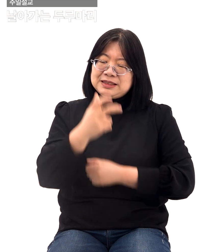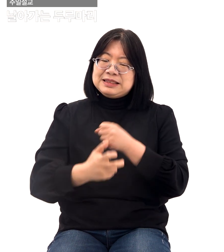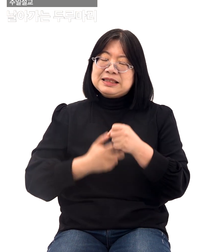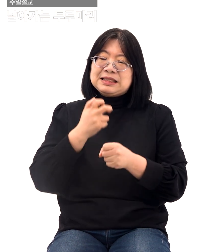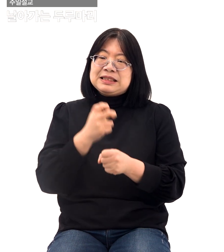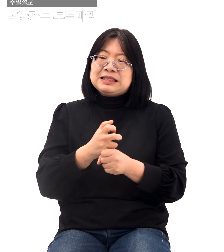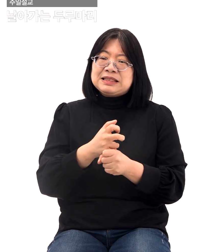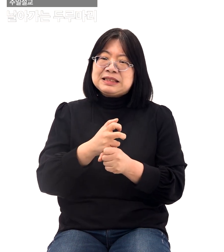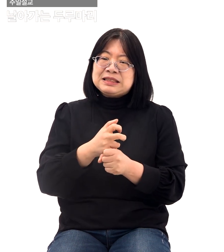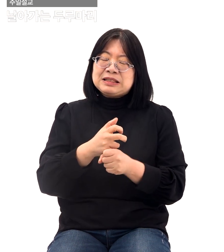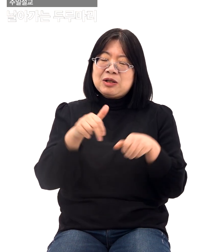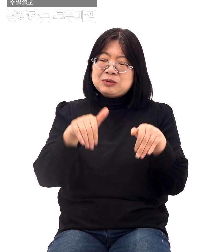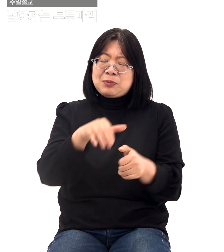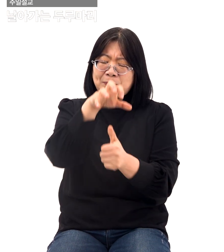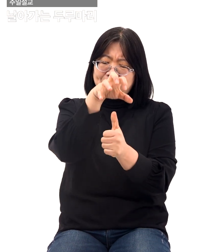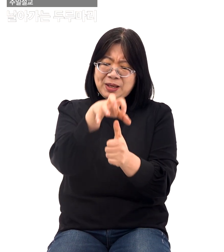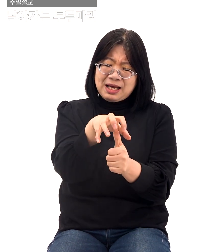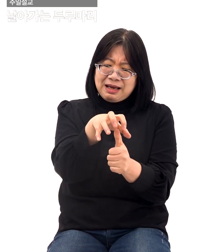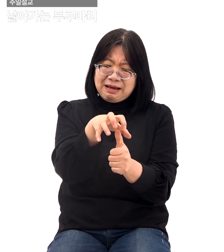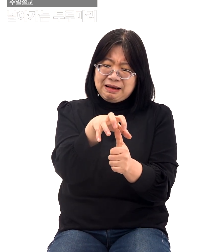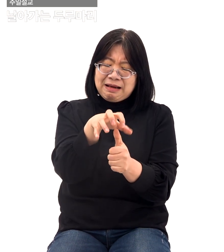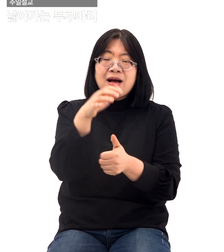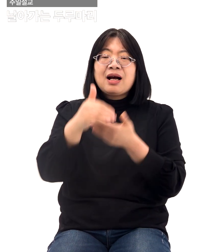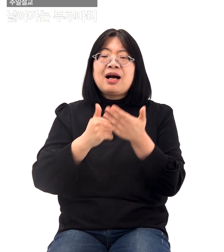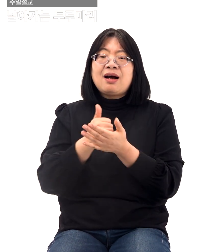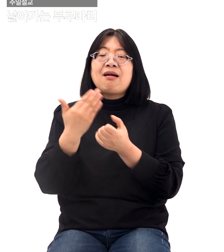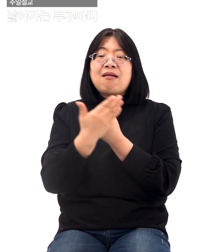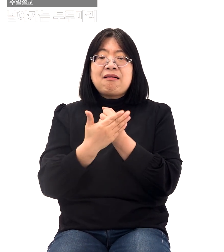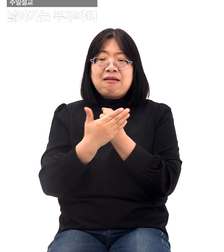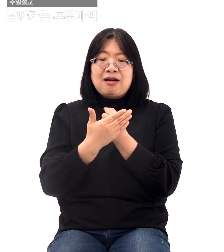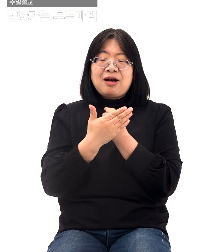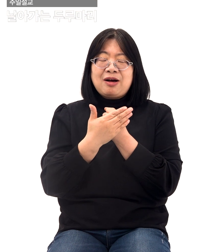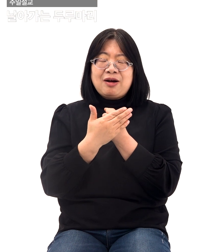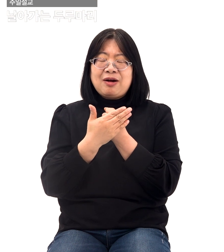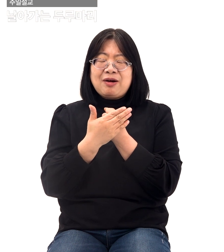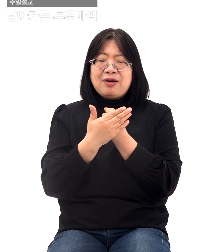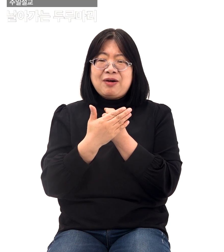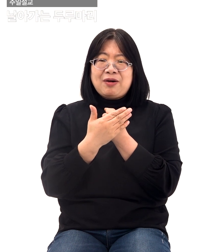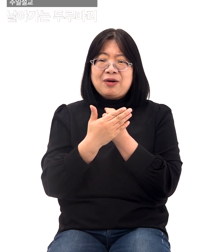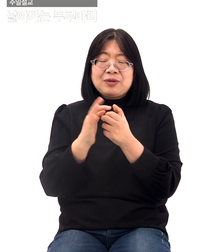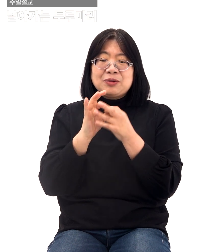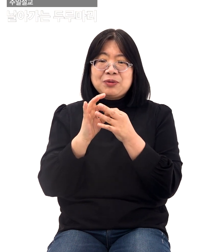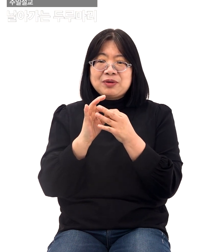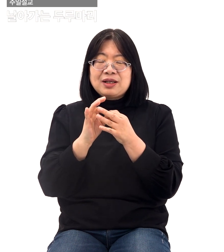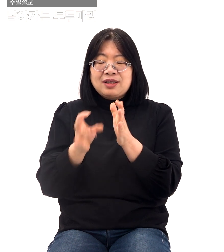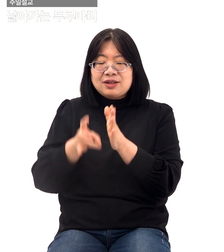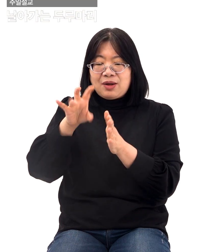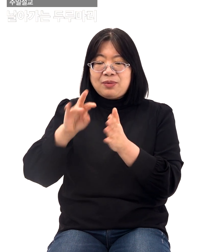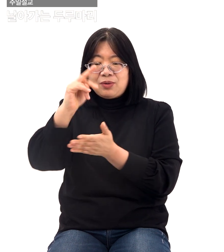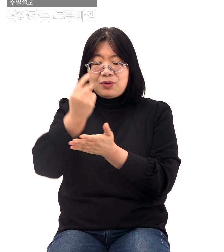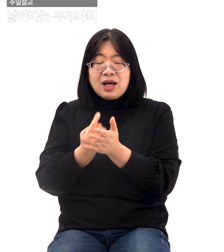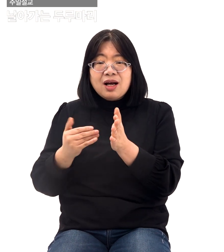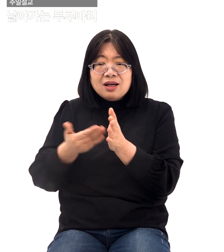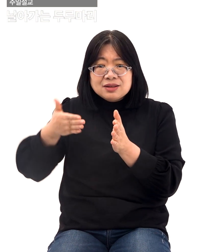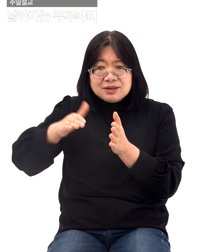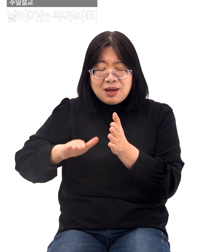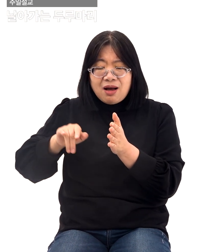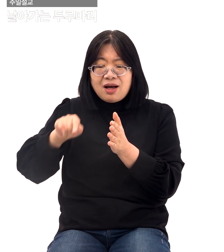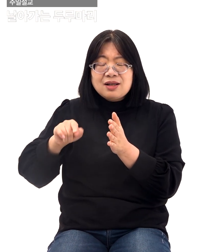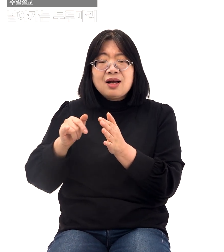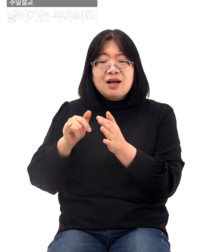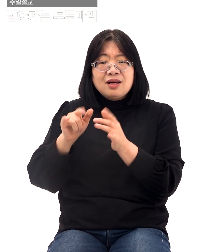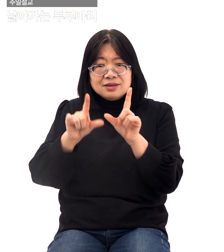70년의 고난의 역사 속에 하나님의 은혜로 고토에 돌아왔지만 그들의 삶은